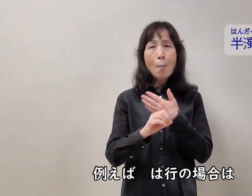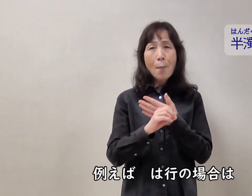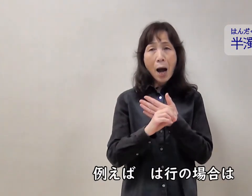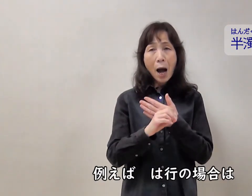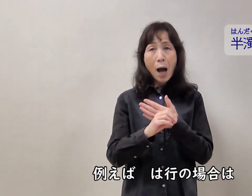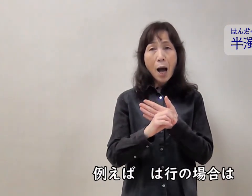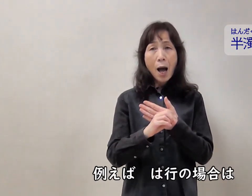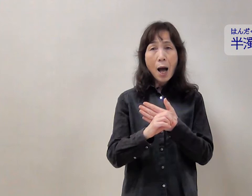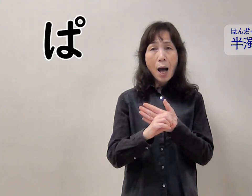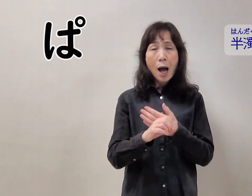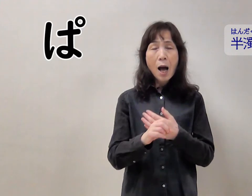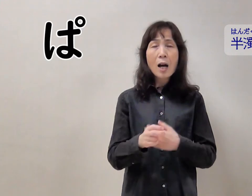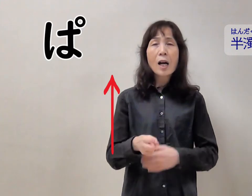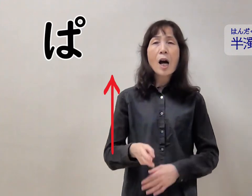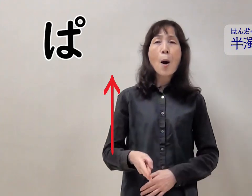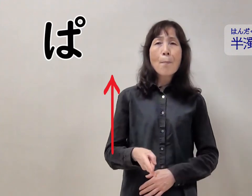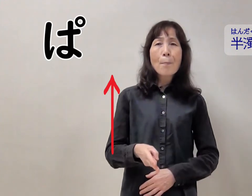合はぱ、